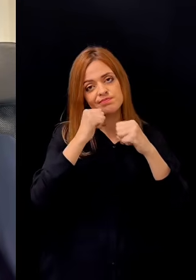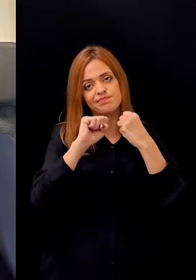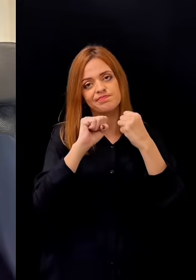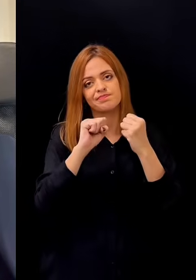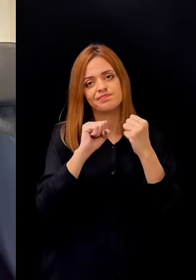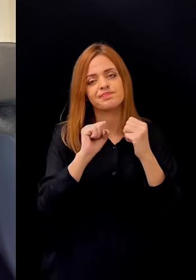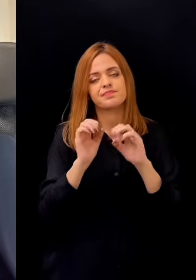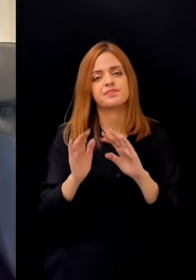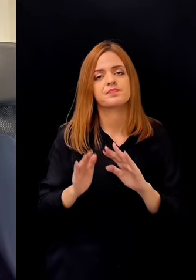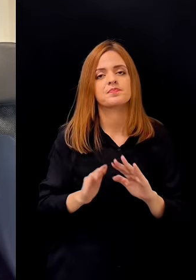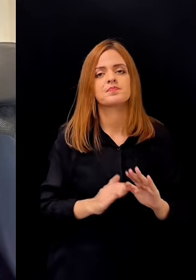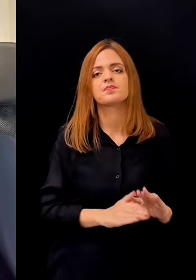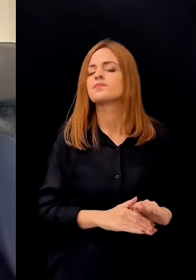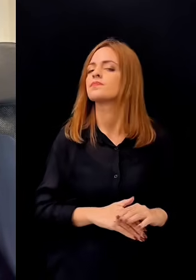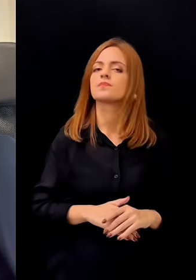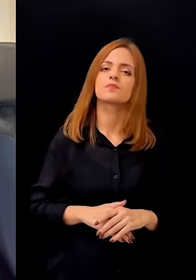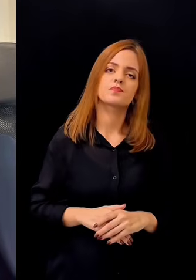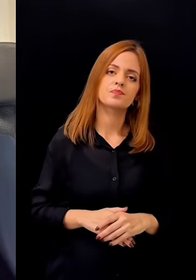Então,